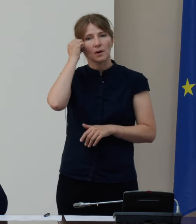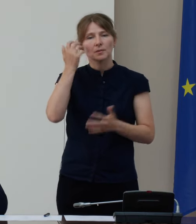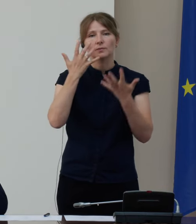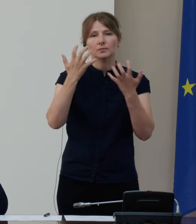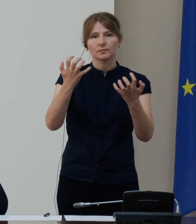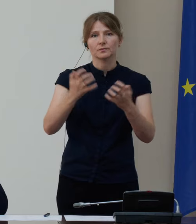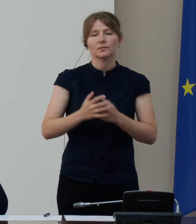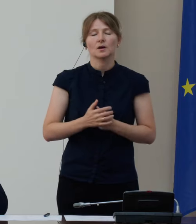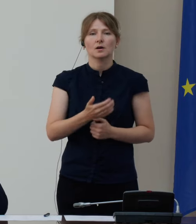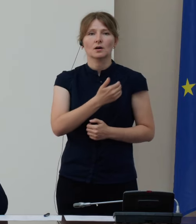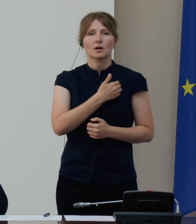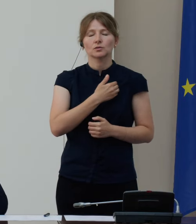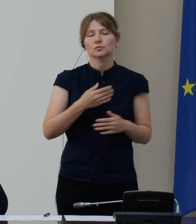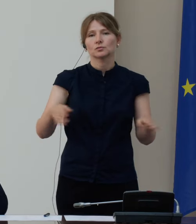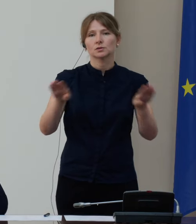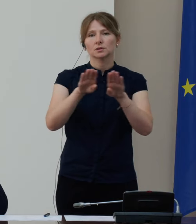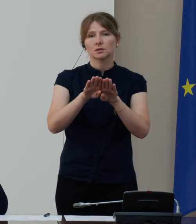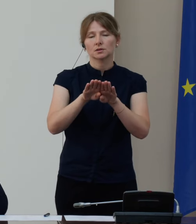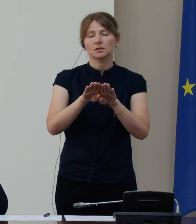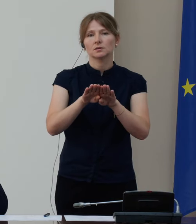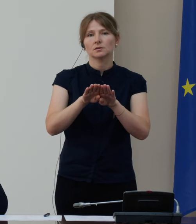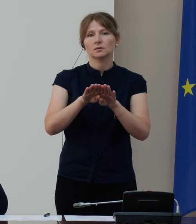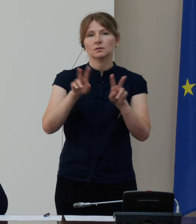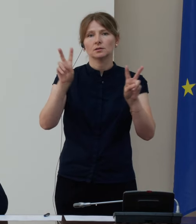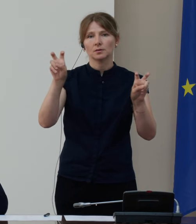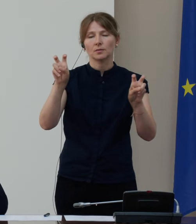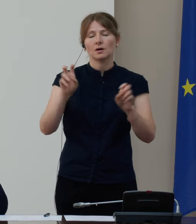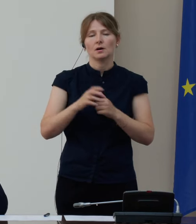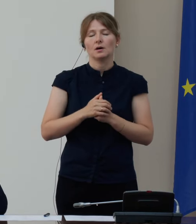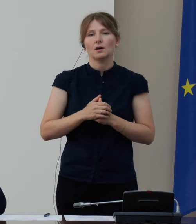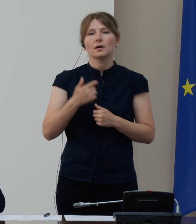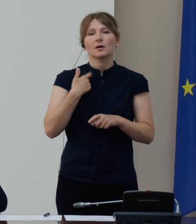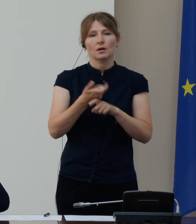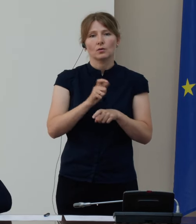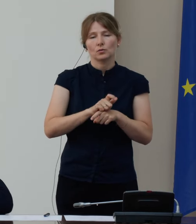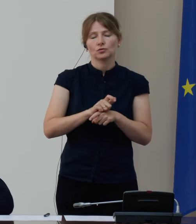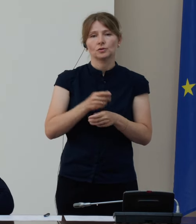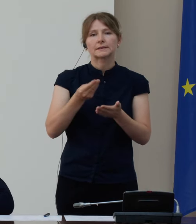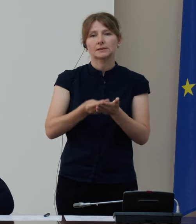Vreau încă o dată să închei prin faptul că apreciez foarte mult